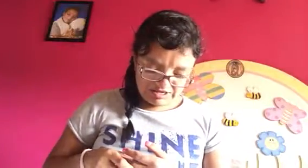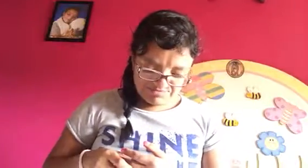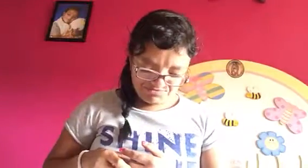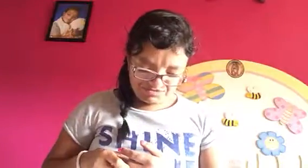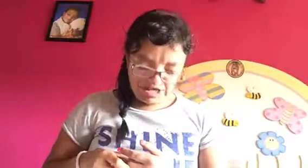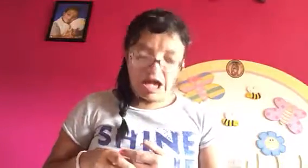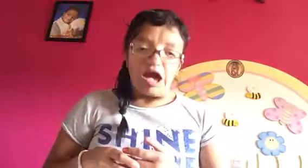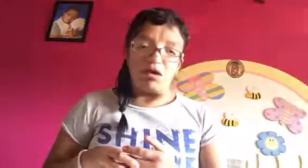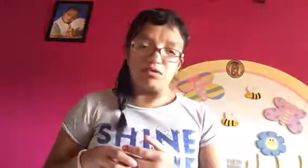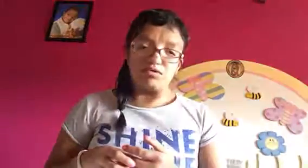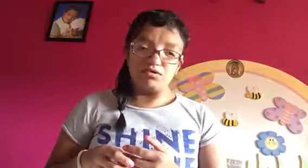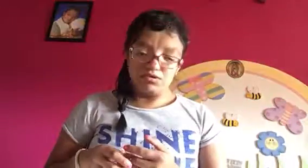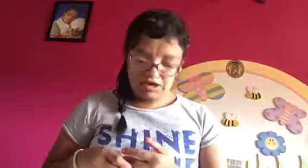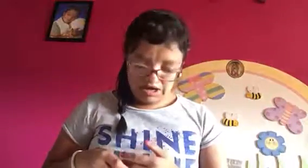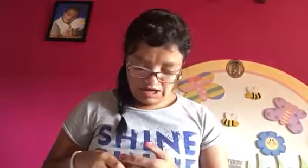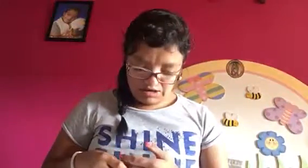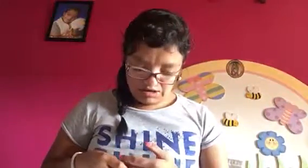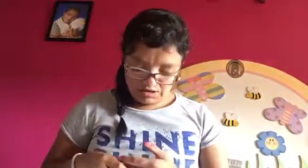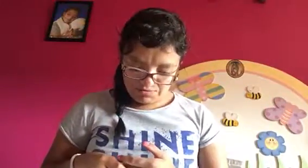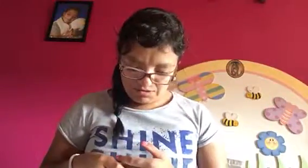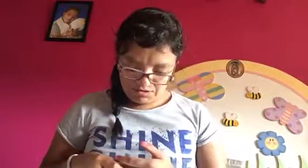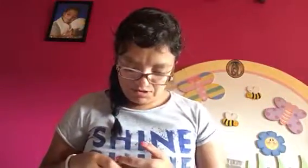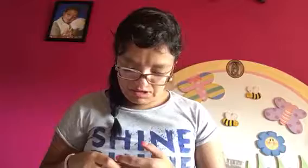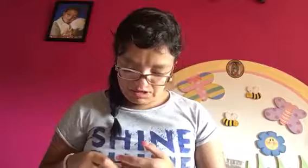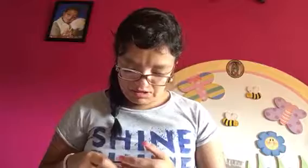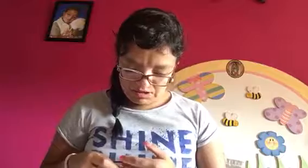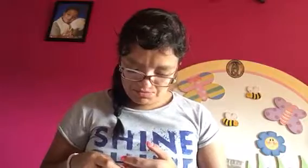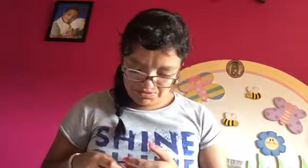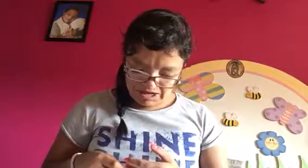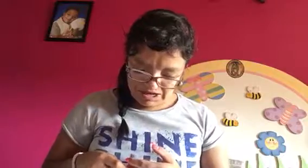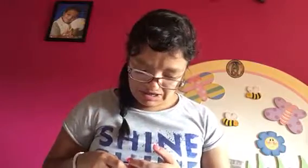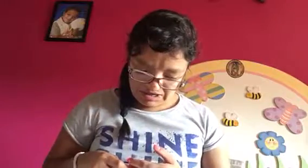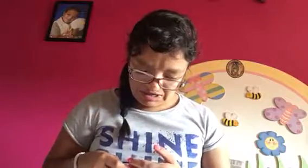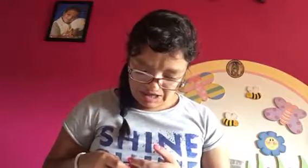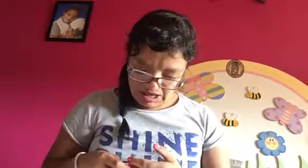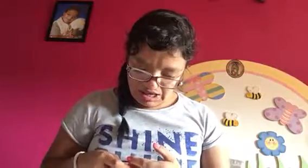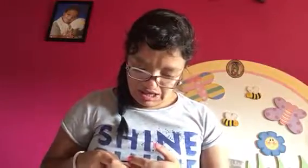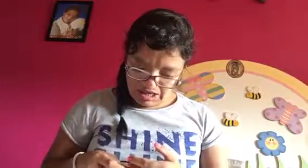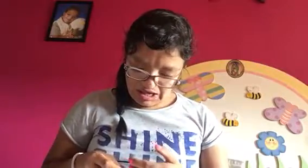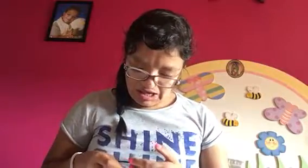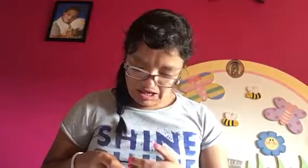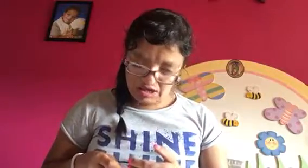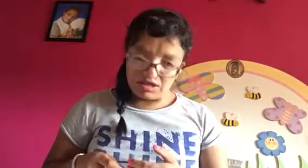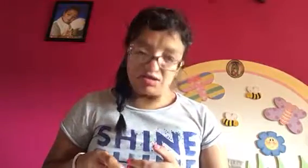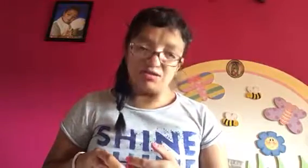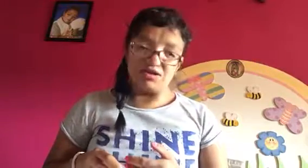recordar, otro año más o menos más, eso es